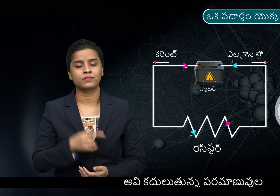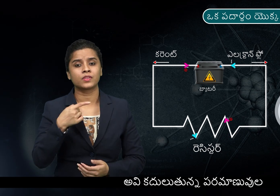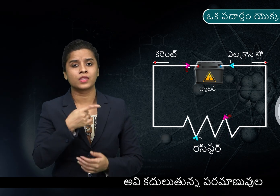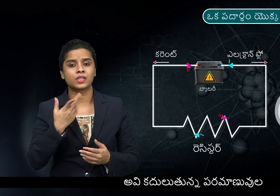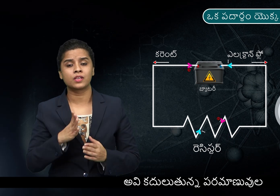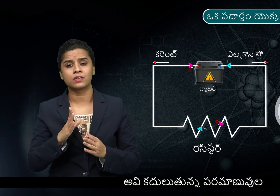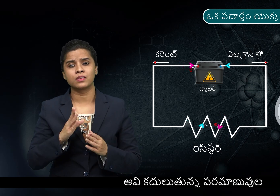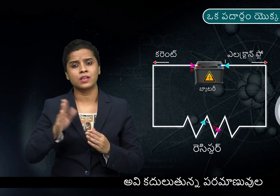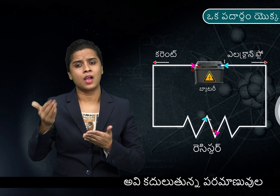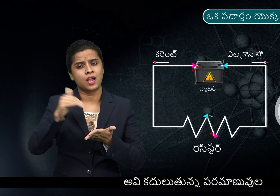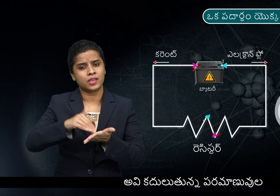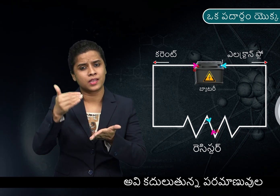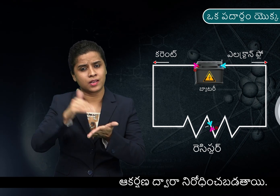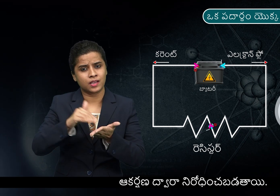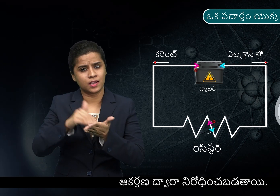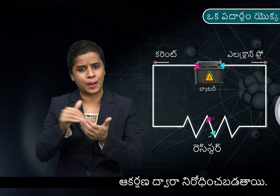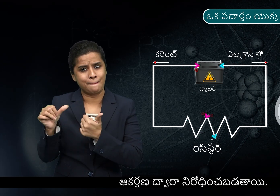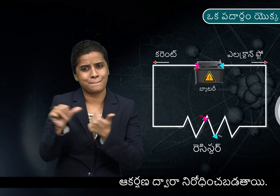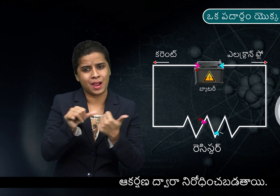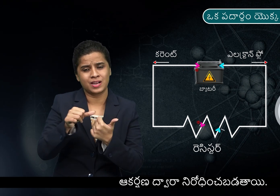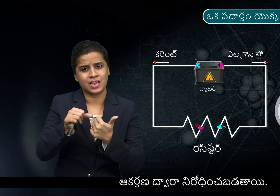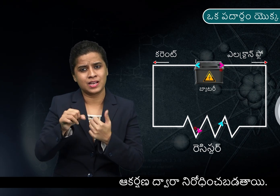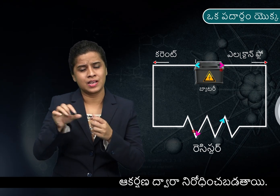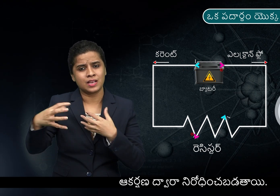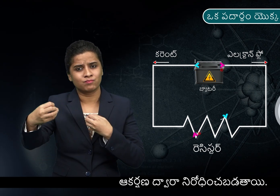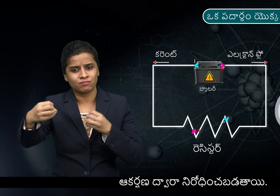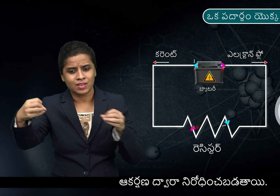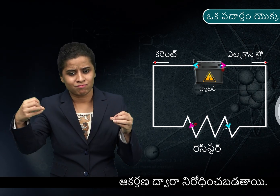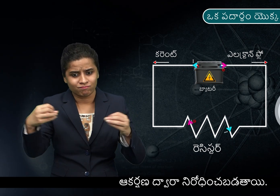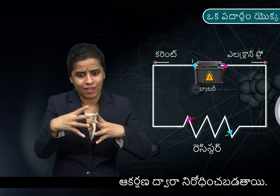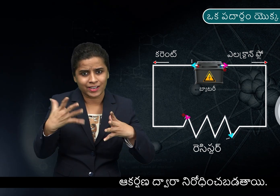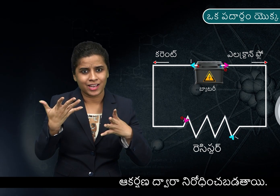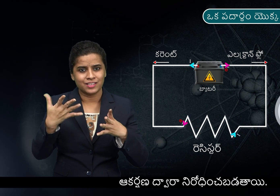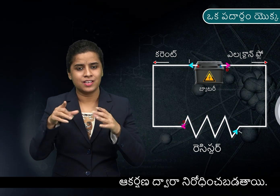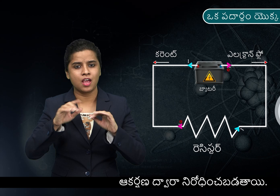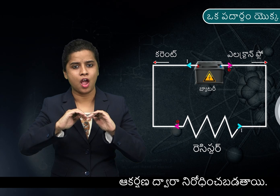అవి కదులుతున్న పరమాణువుల ఆకర్షణ ద్వారా నిరోధించబడతాయి.